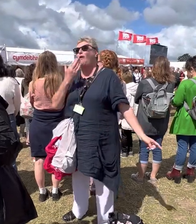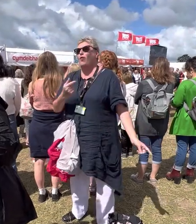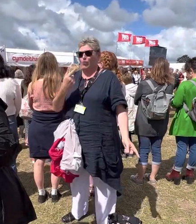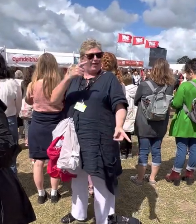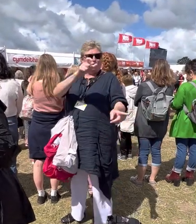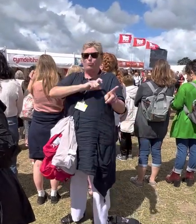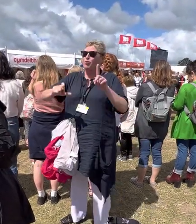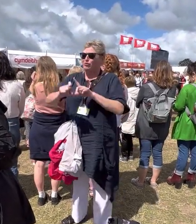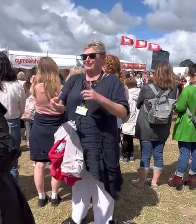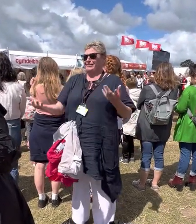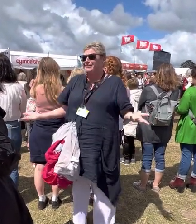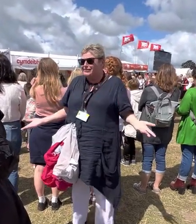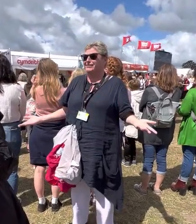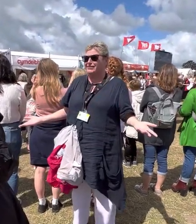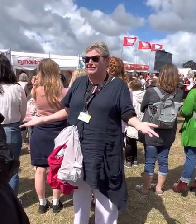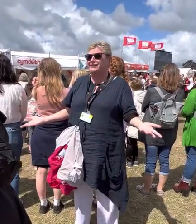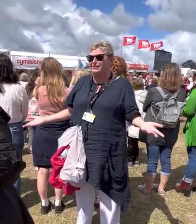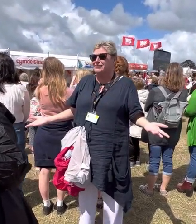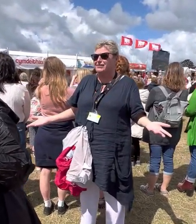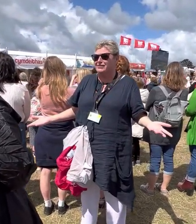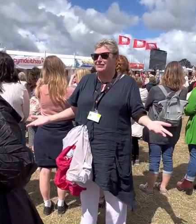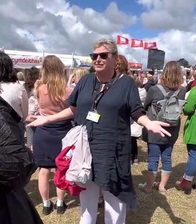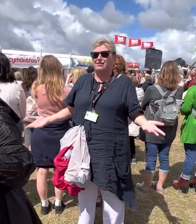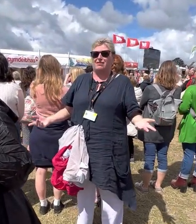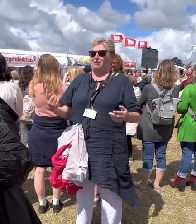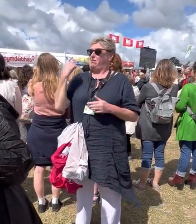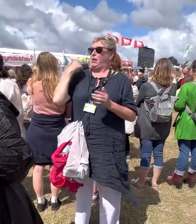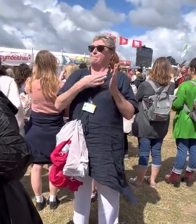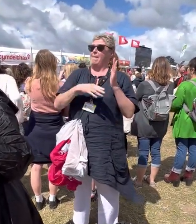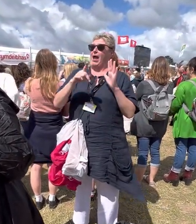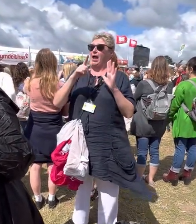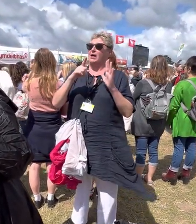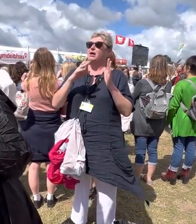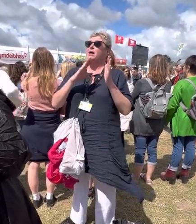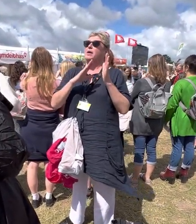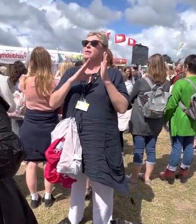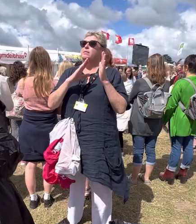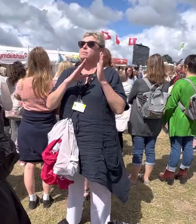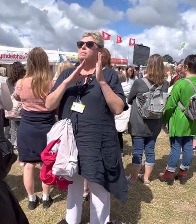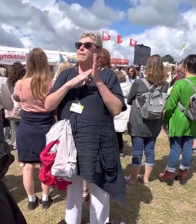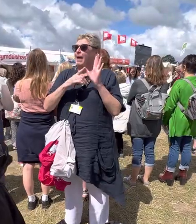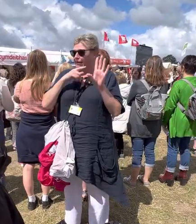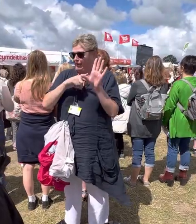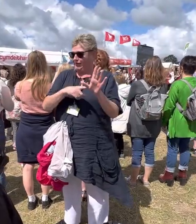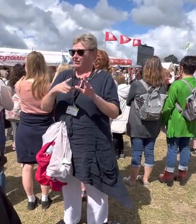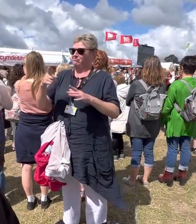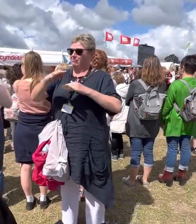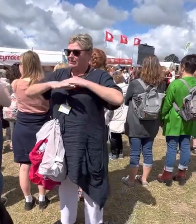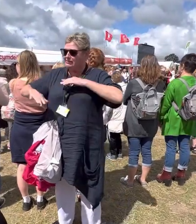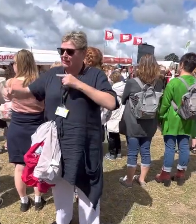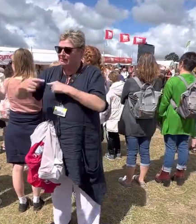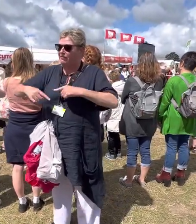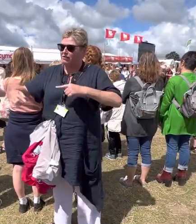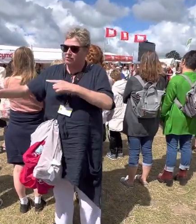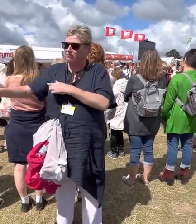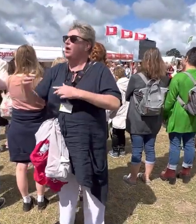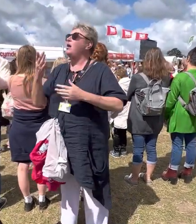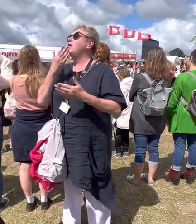Cymdeithas. Ym mis Mai, ar faes Eisteddfod yr Urdd, cefais bleser o gasglu a chyflwyno i